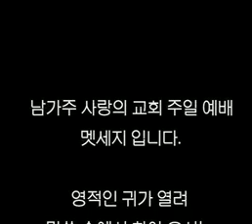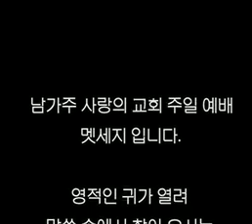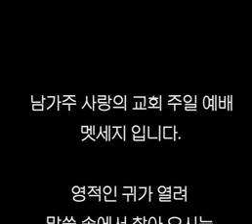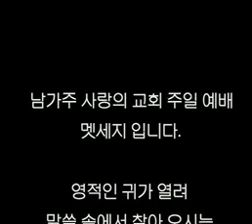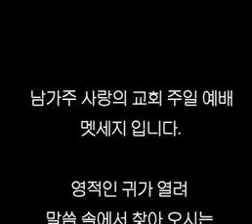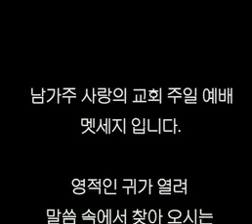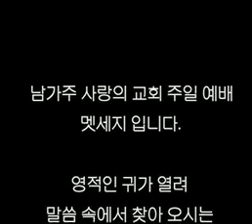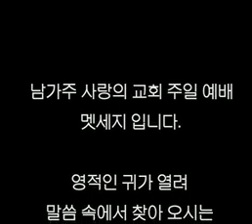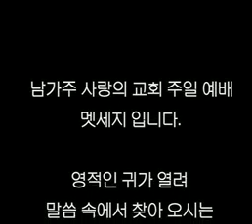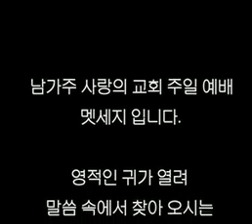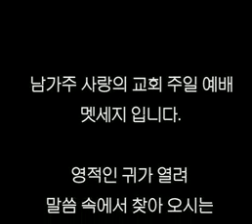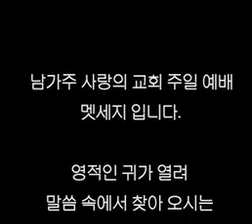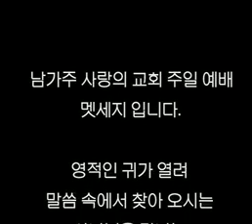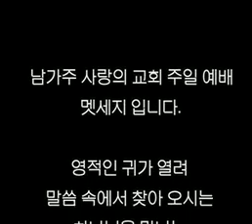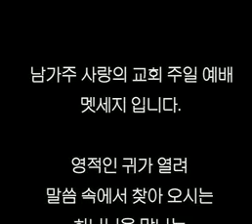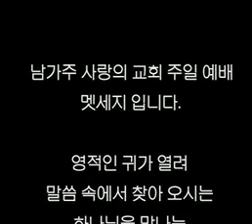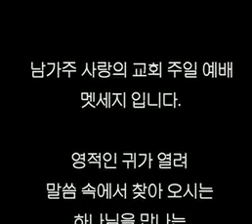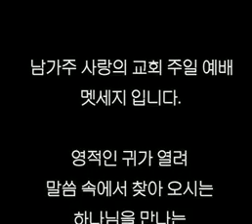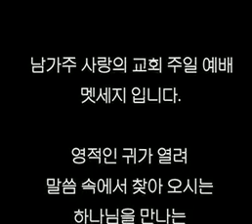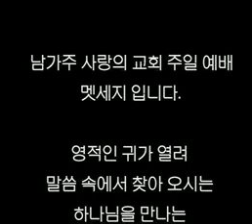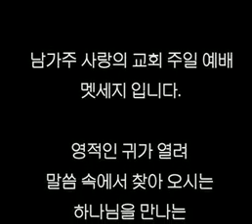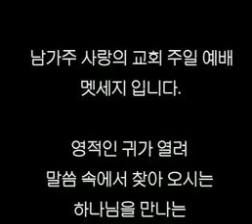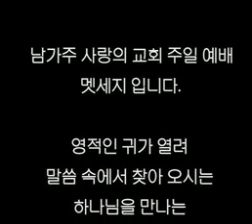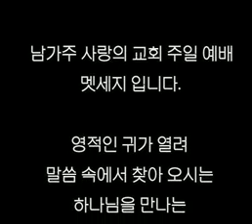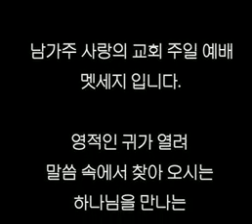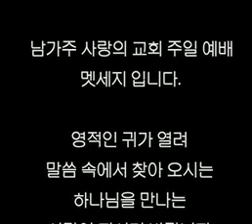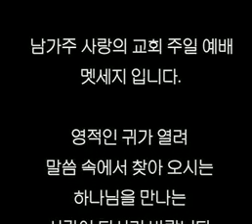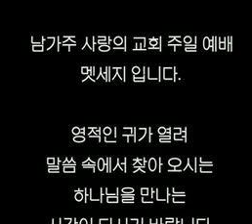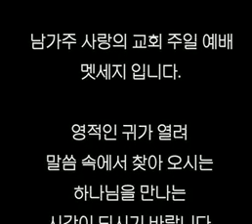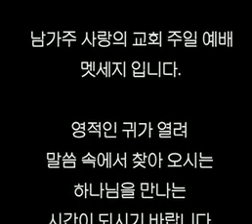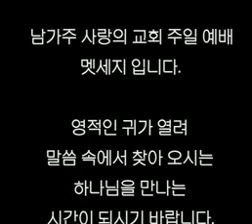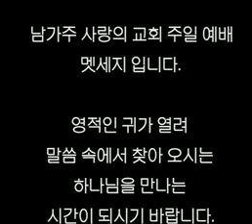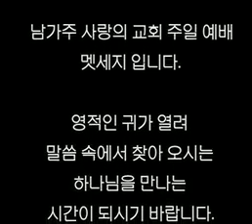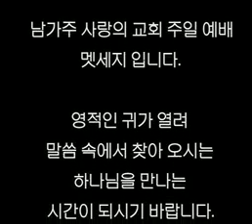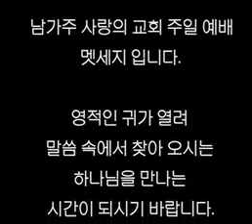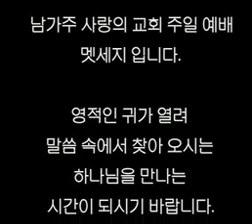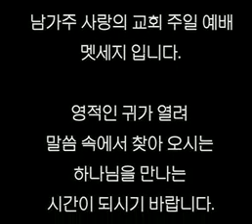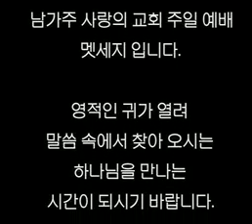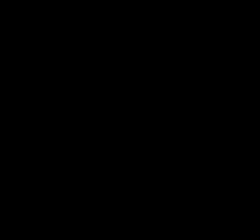속에서 찾아오시는 하나님을 만나는 시간이 되시기 바랍니다.